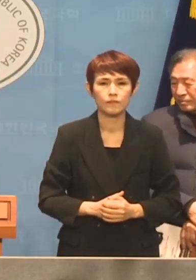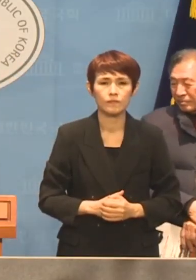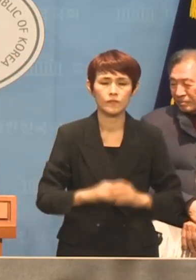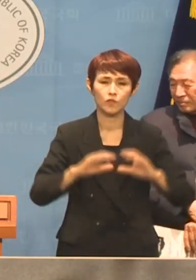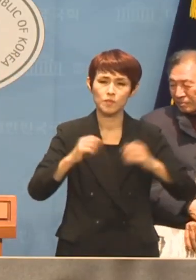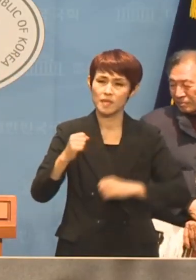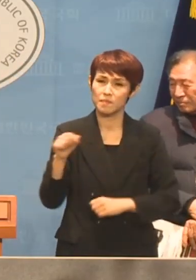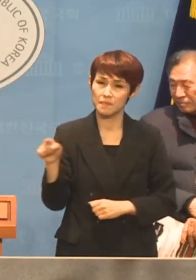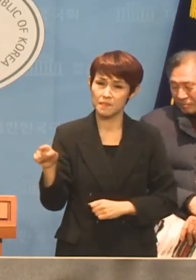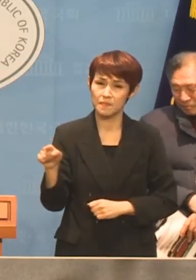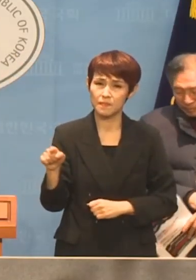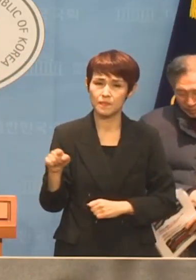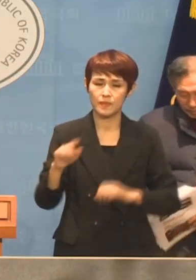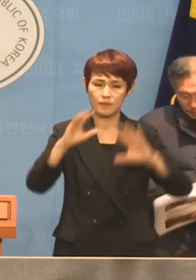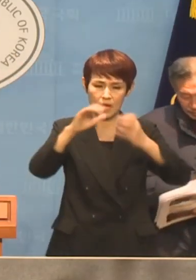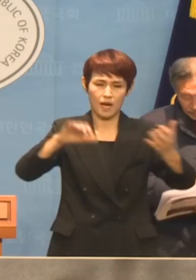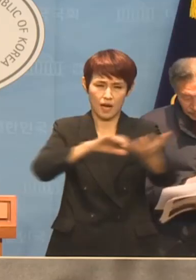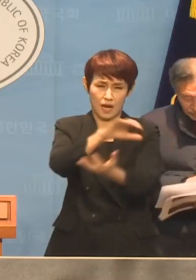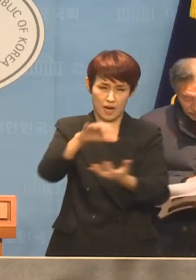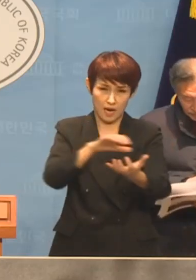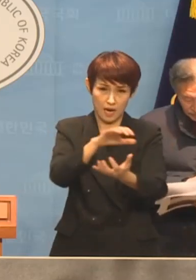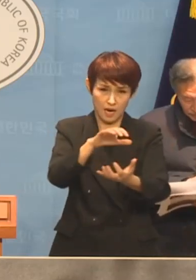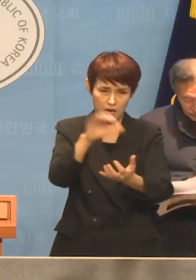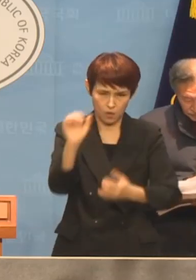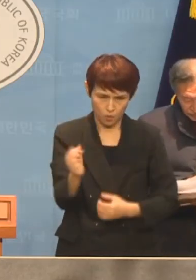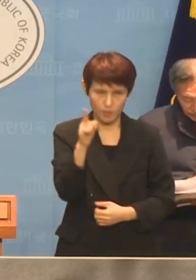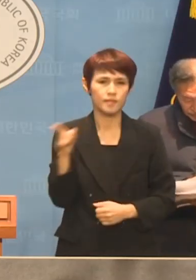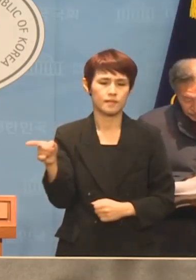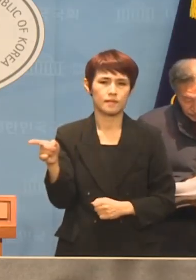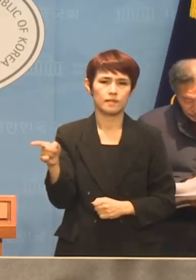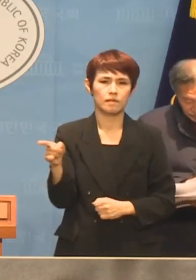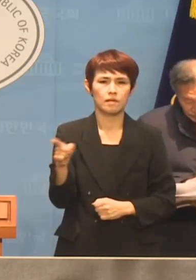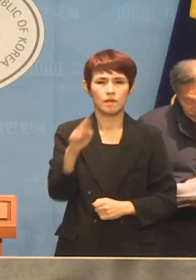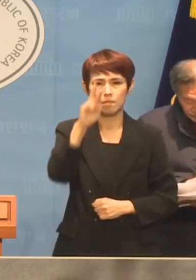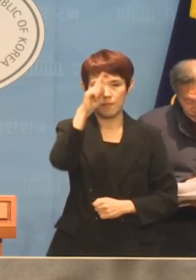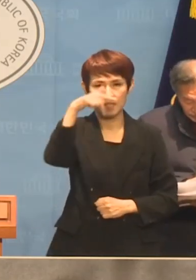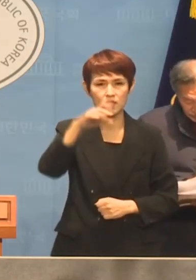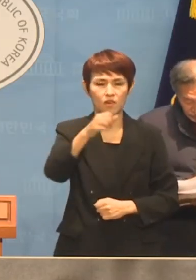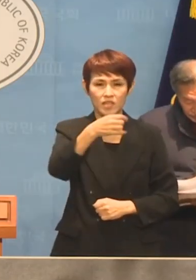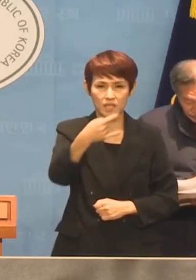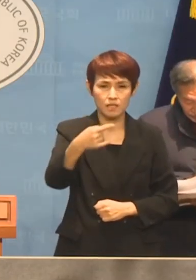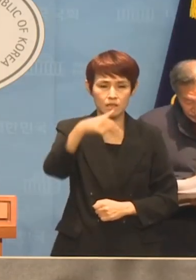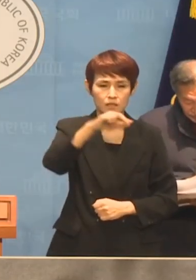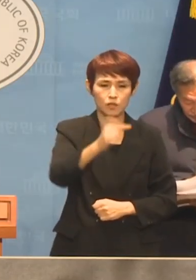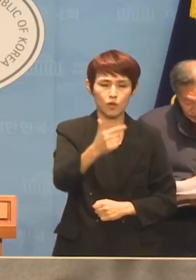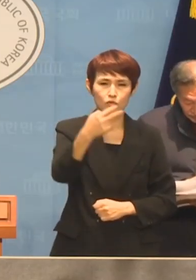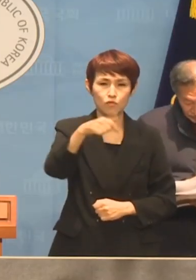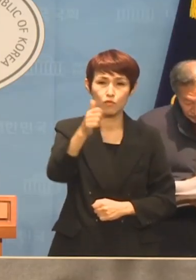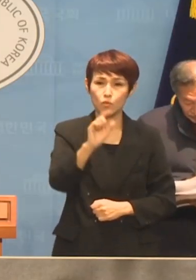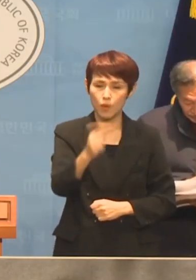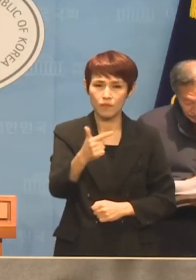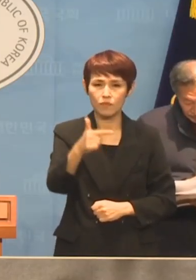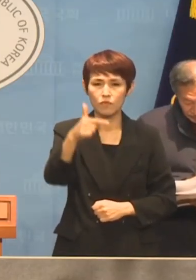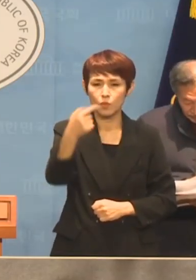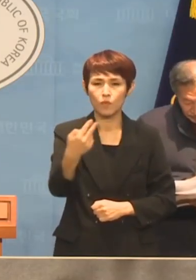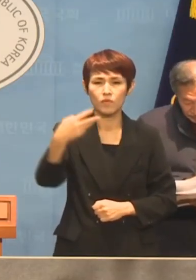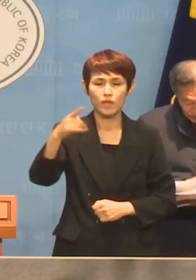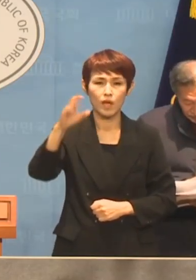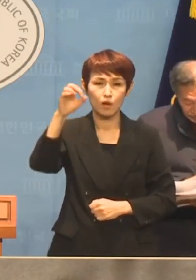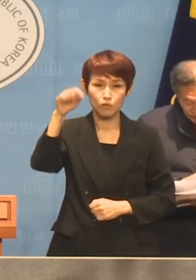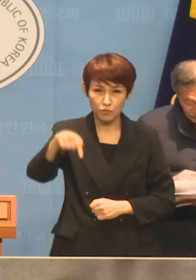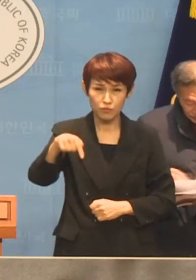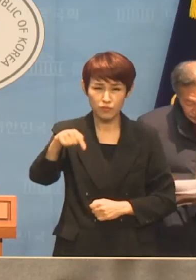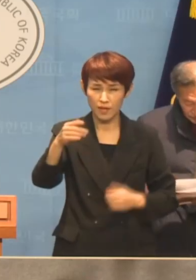국민의힘이 이번 내란의 오래된 원인이다. 박정희, 전두환, 노태우의 군부